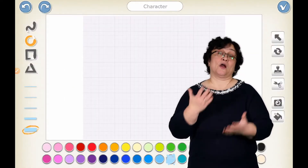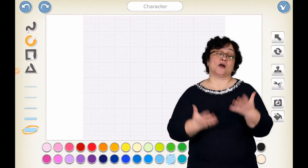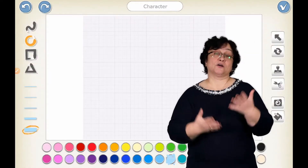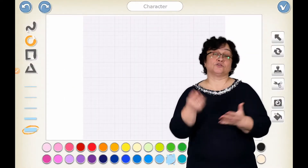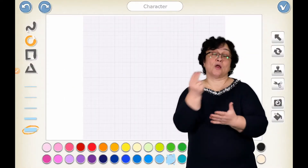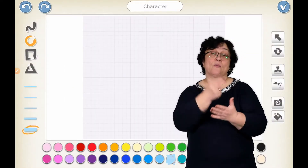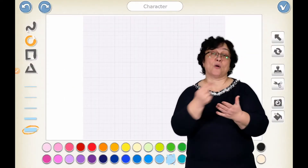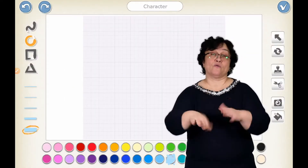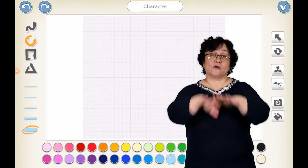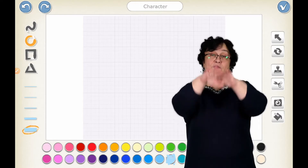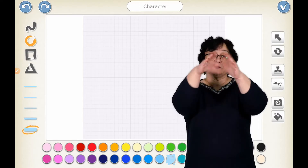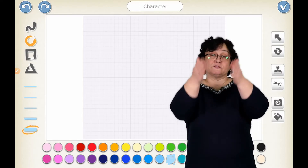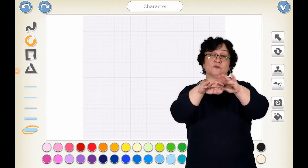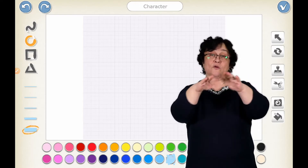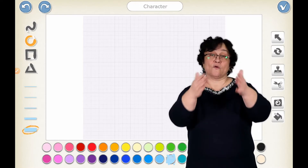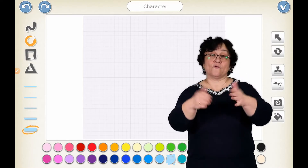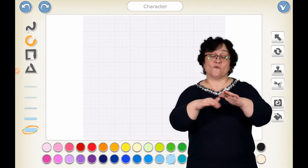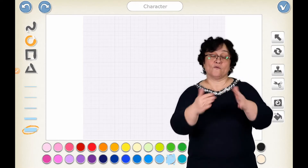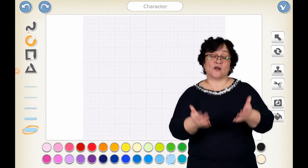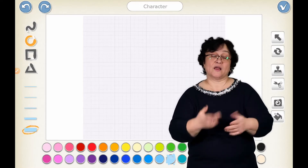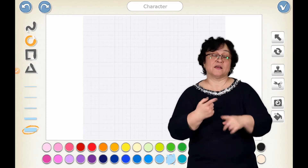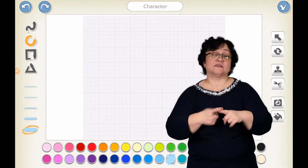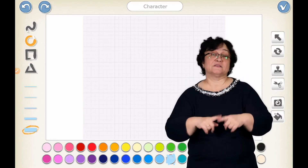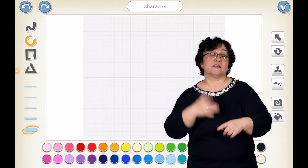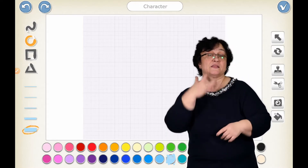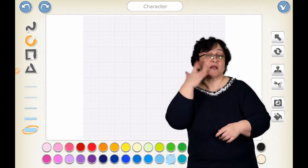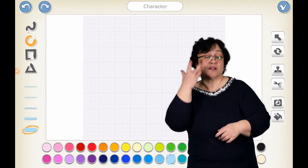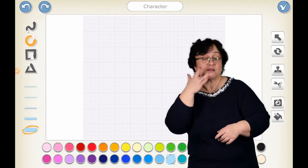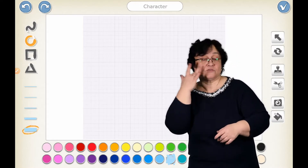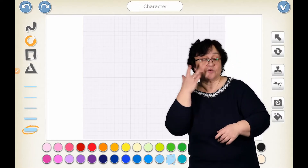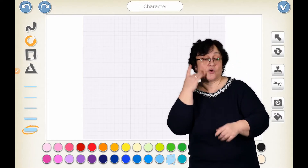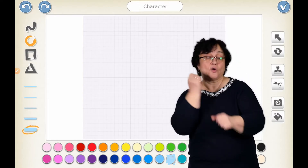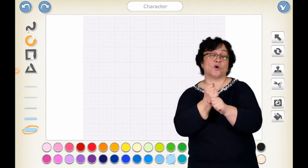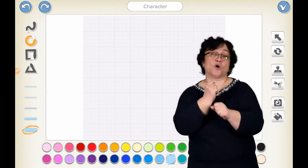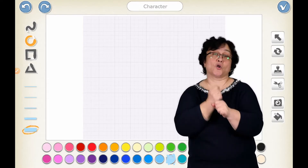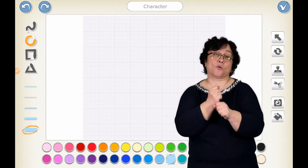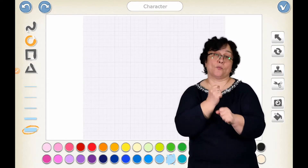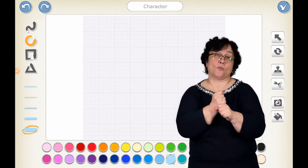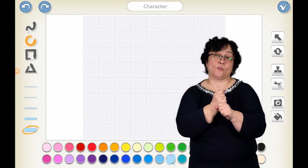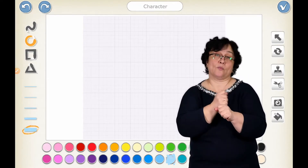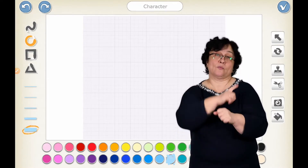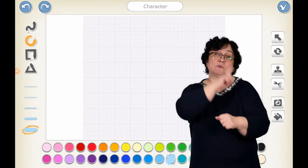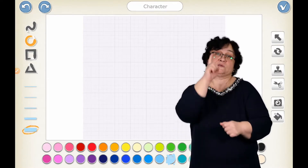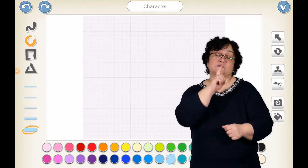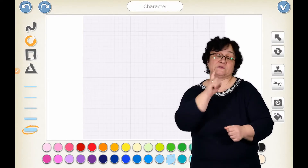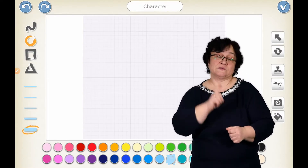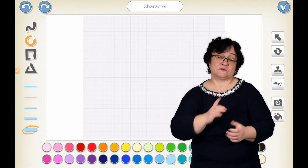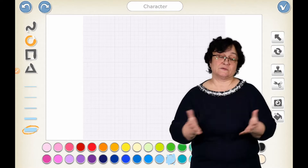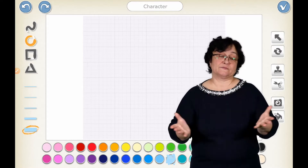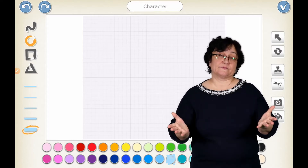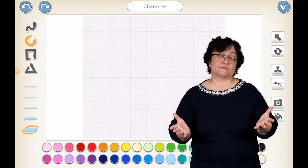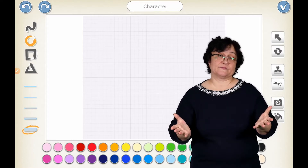Як же ж малювати сніговика? Найлегше це, мабуть, його робити з